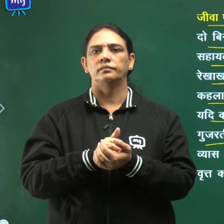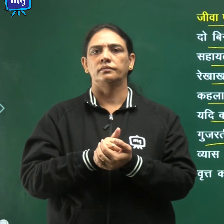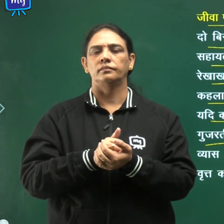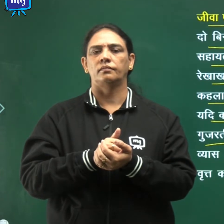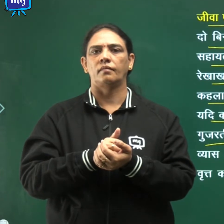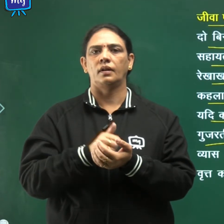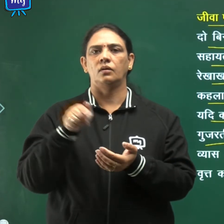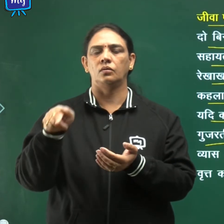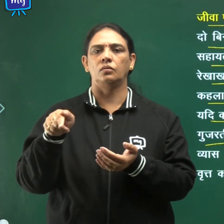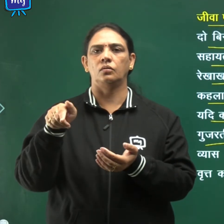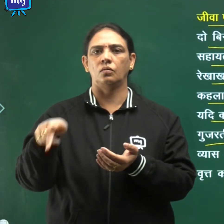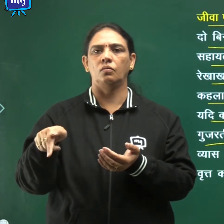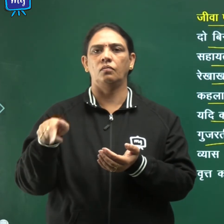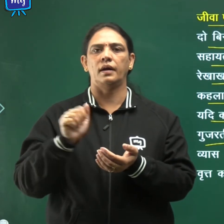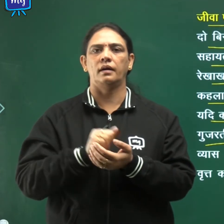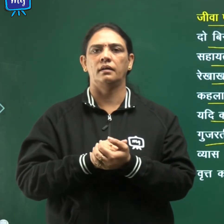तो वह